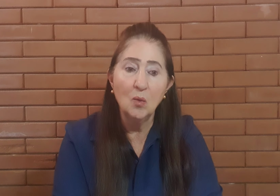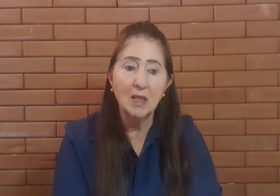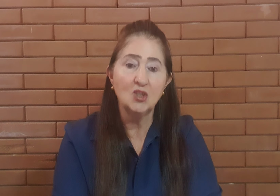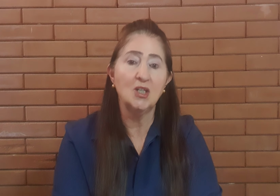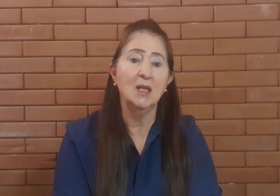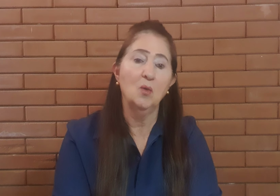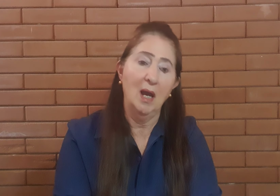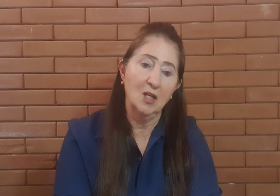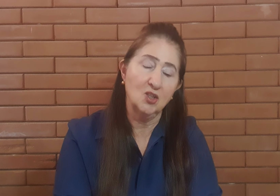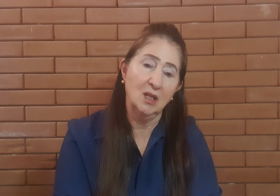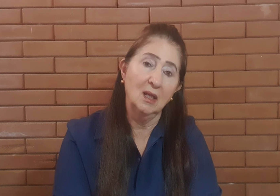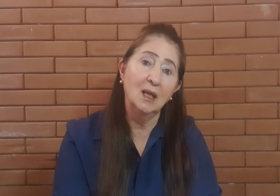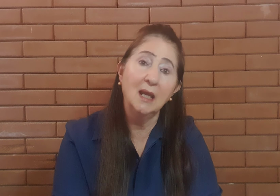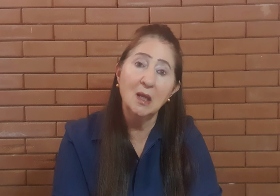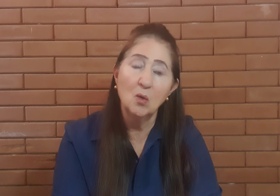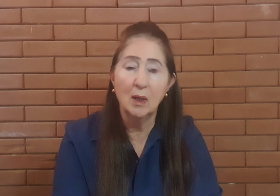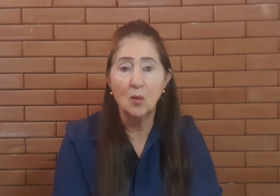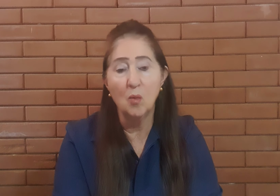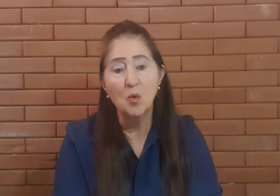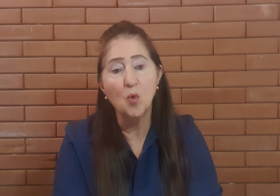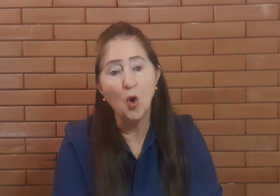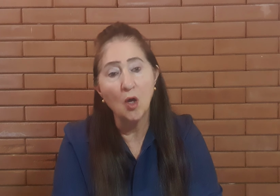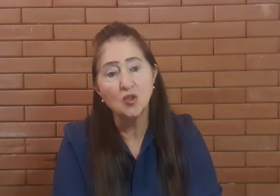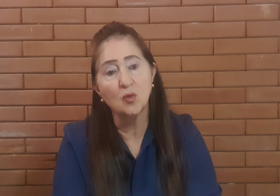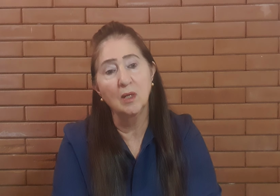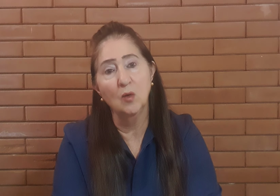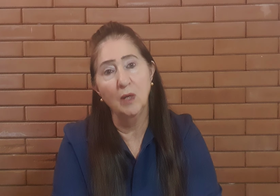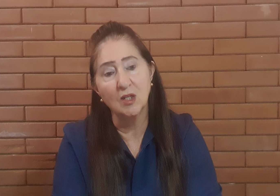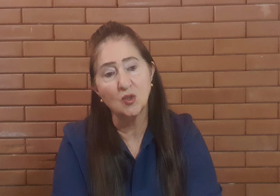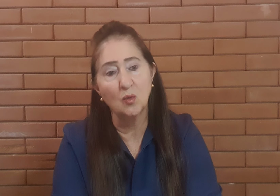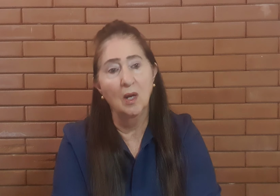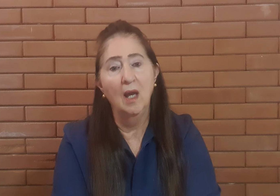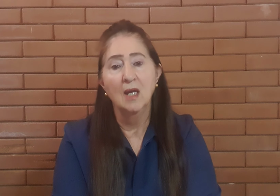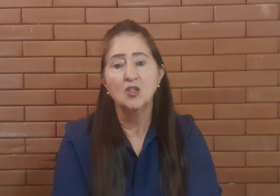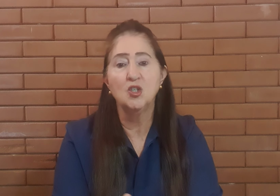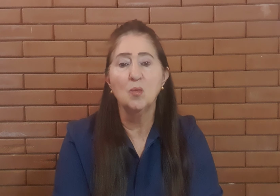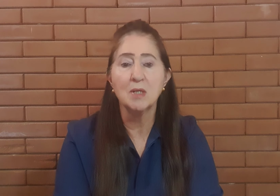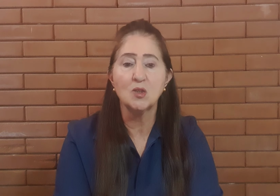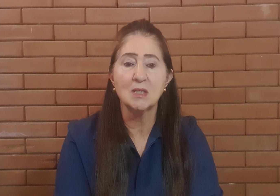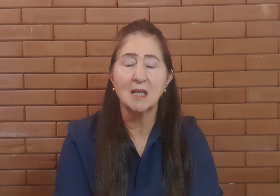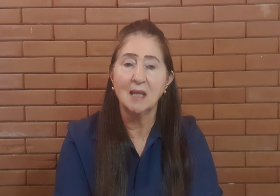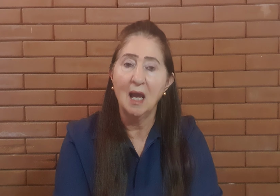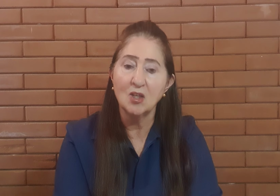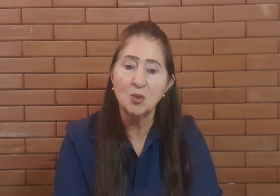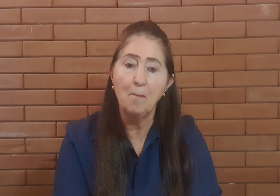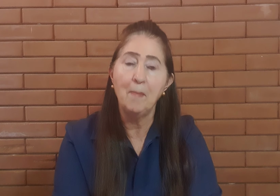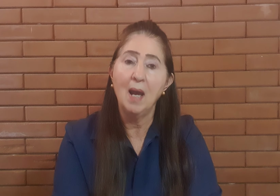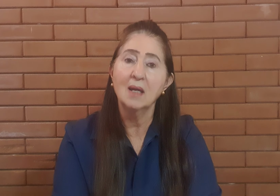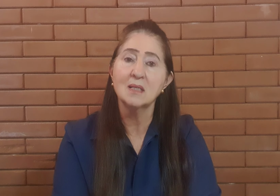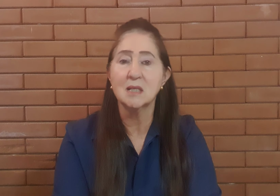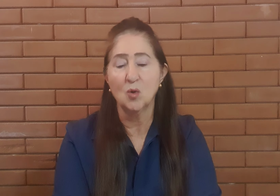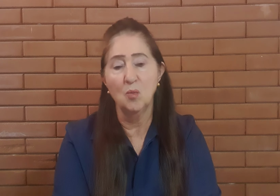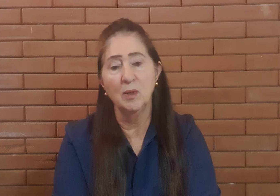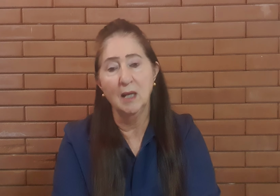língua de linguagem, língua como um código linguístico de uma sociedade para se